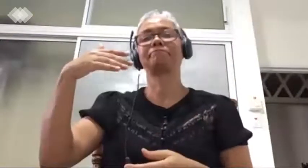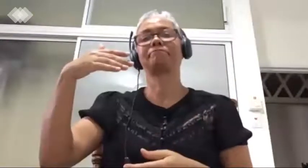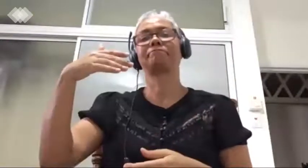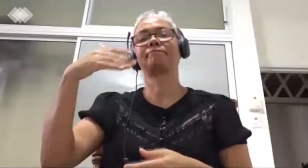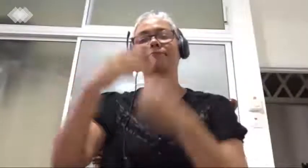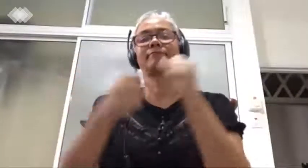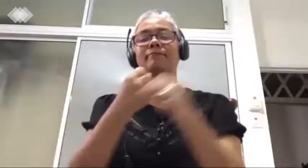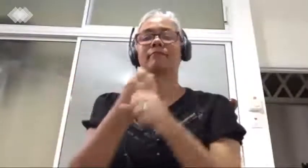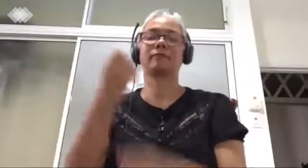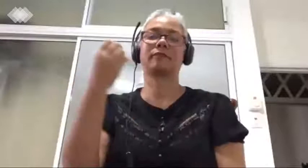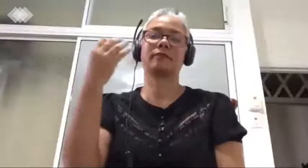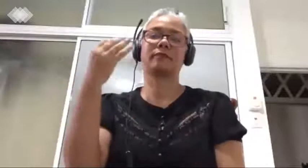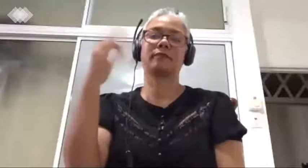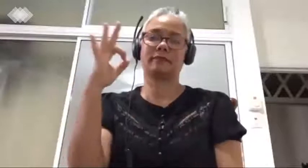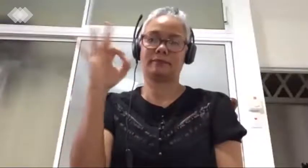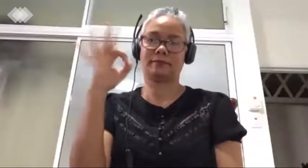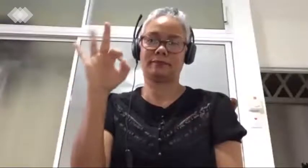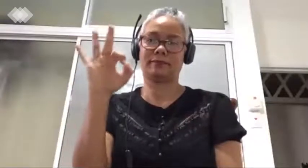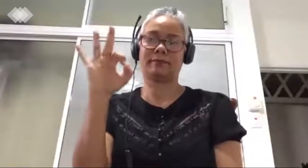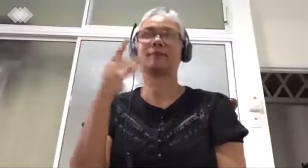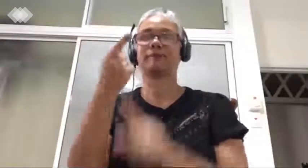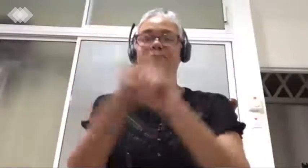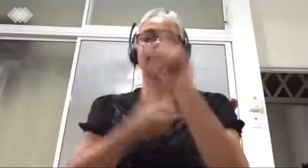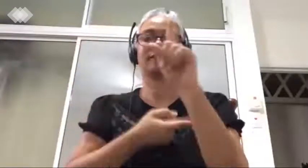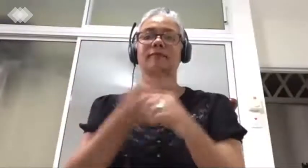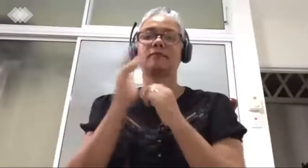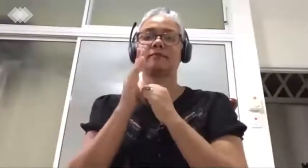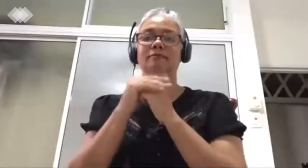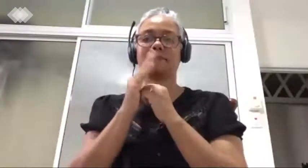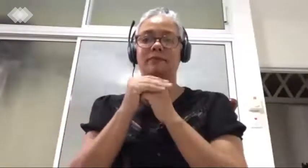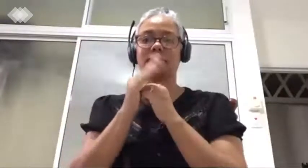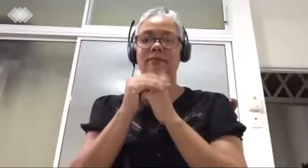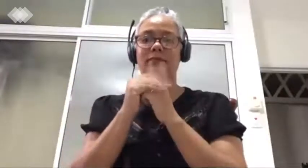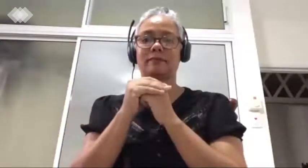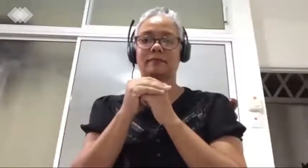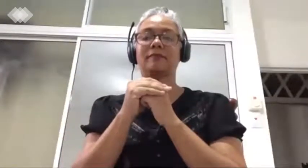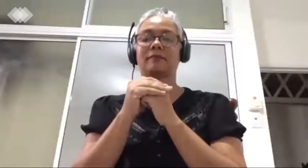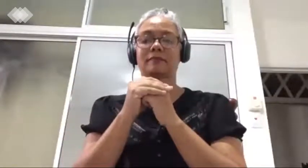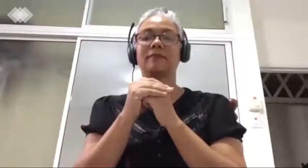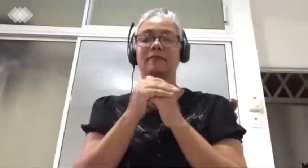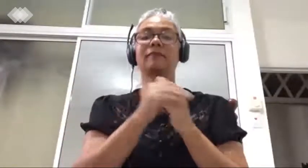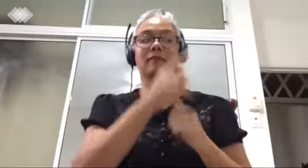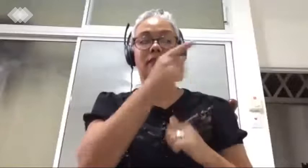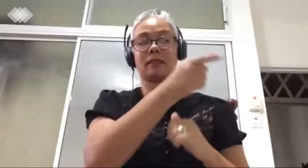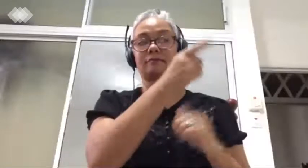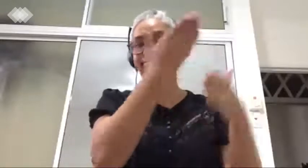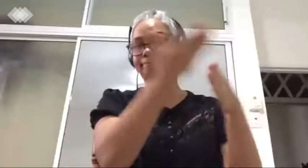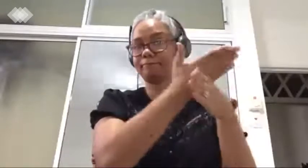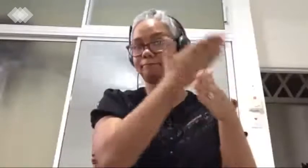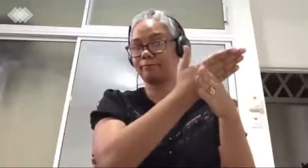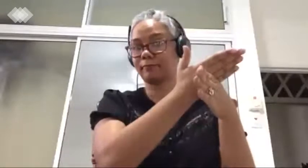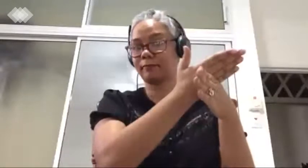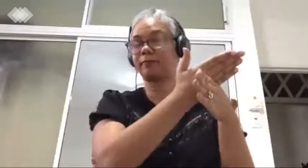de Psicólogos realizó una firma de convenio con